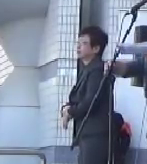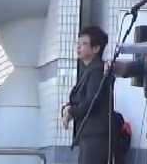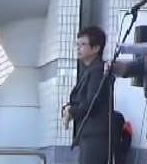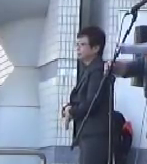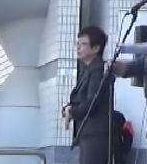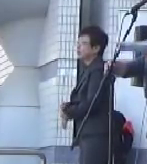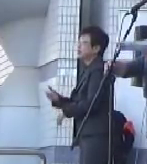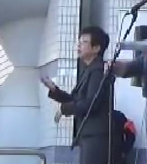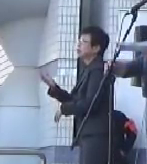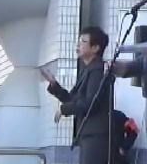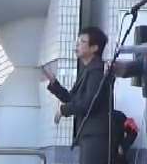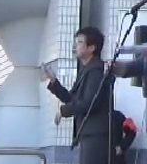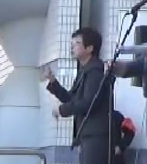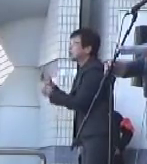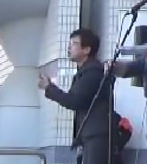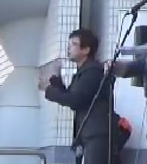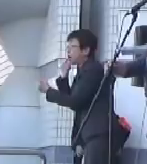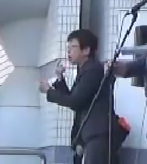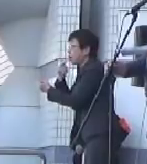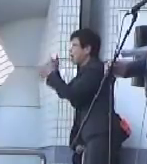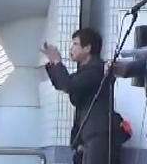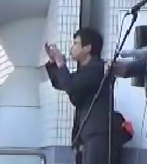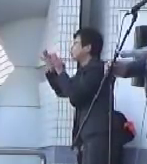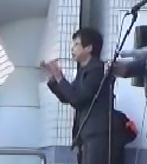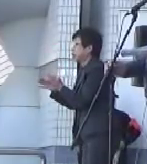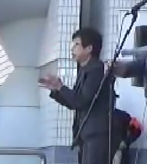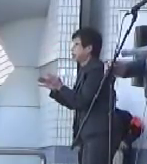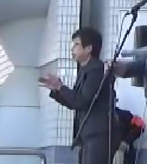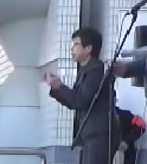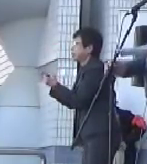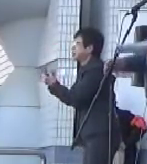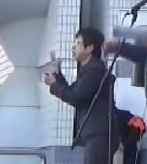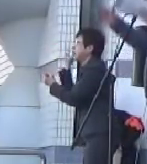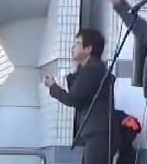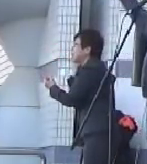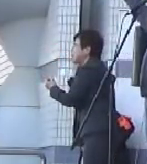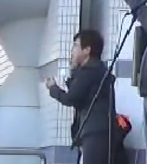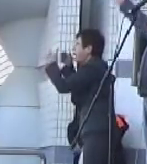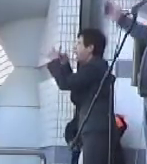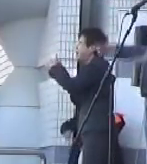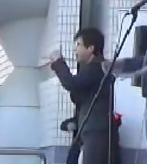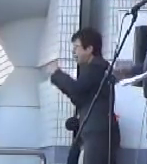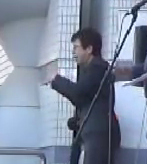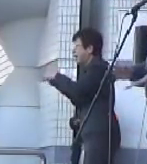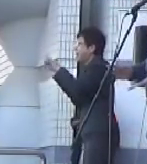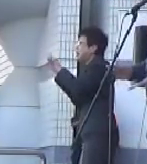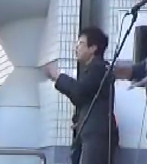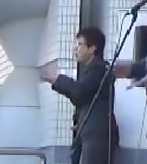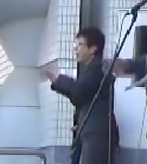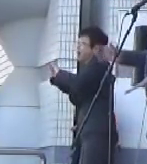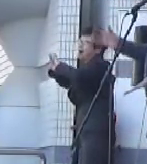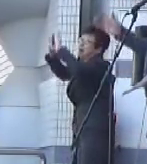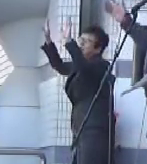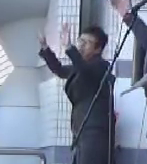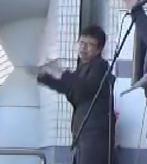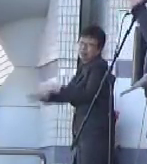前回は雪でした。前々回は雨でした。今日はこんなに晴れました。